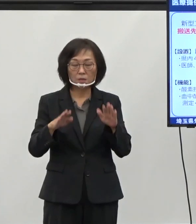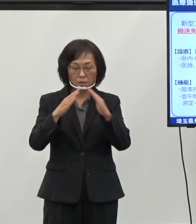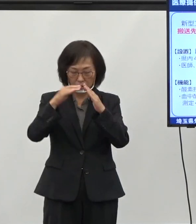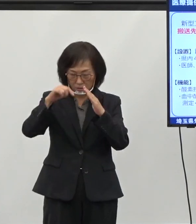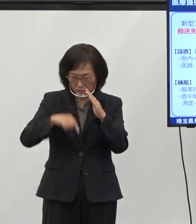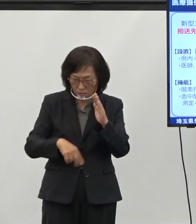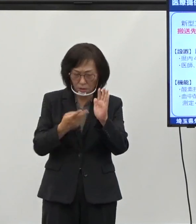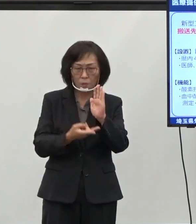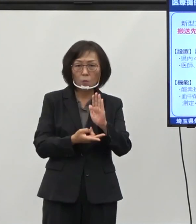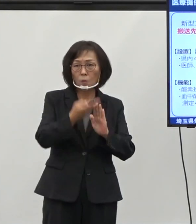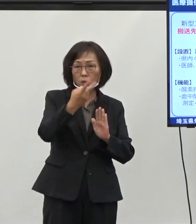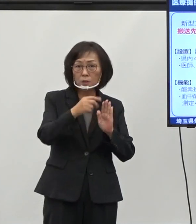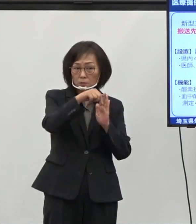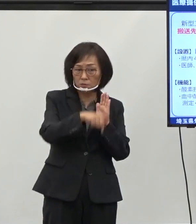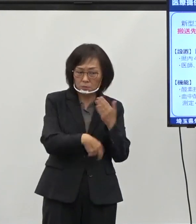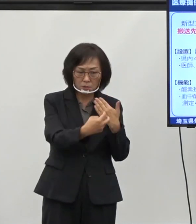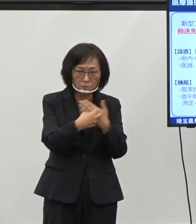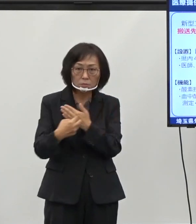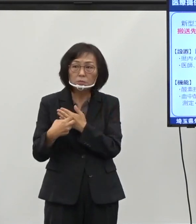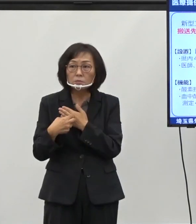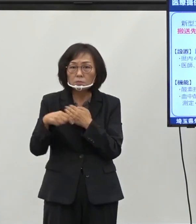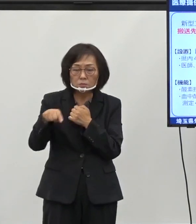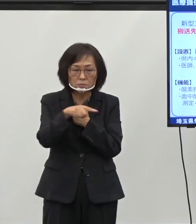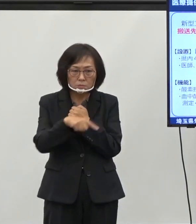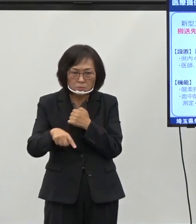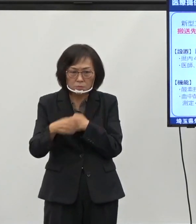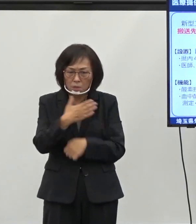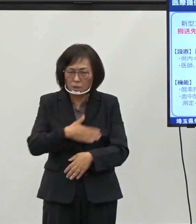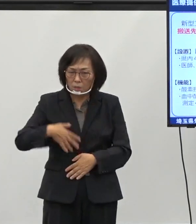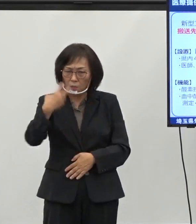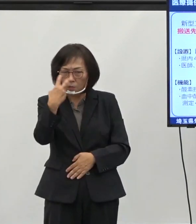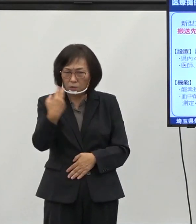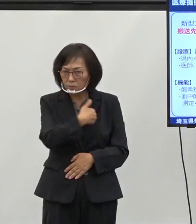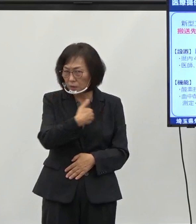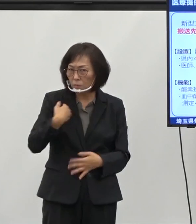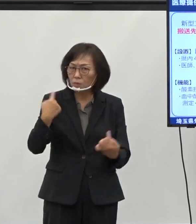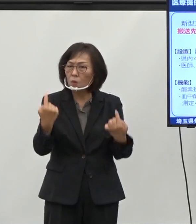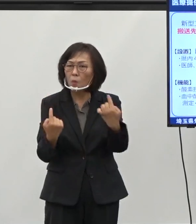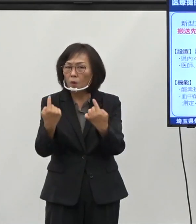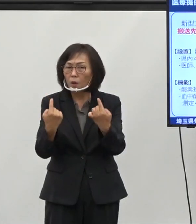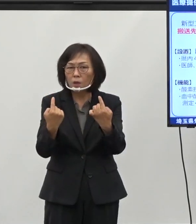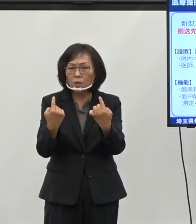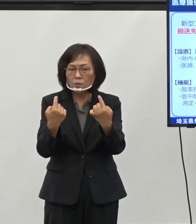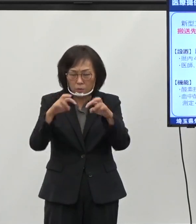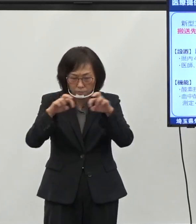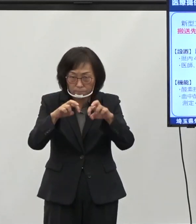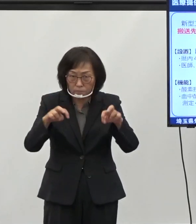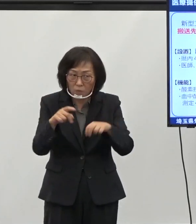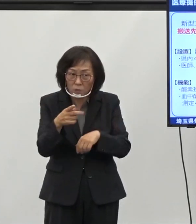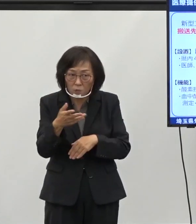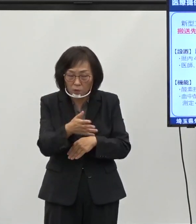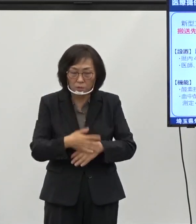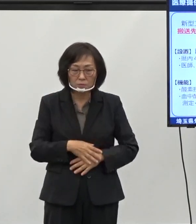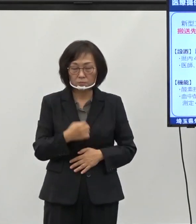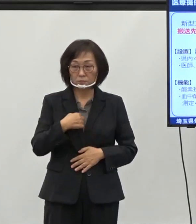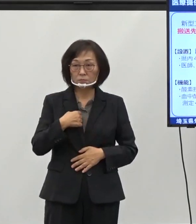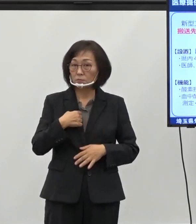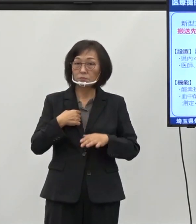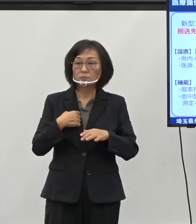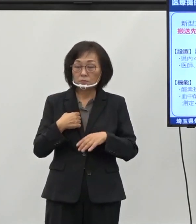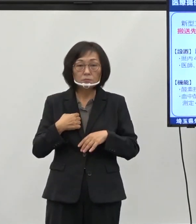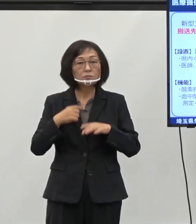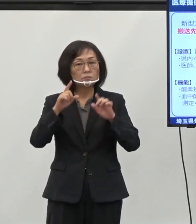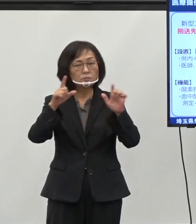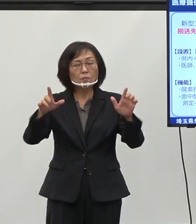できていたかどうかというのは、洗い直しの作業もされていると思うんですけど、そこでそういったケースというのは今のところ出てきていないということなんでしょうか。 現時点で私のところにまだ報告あり